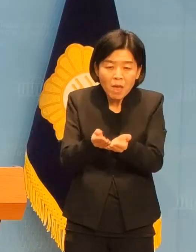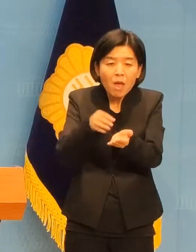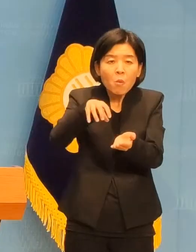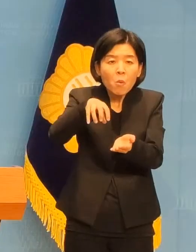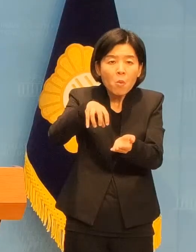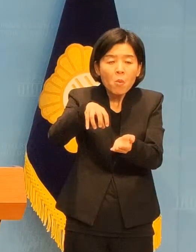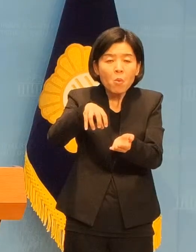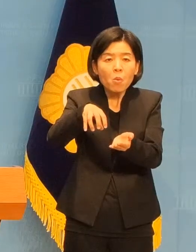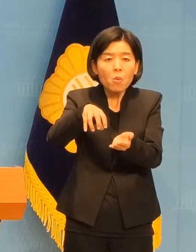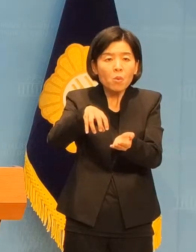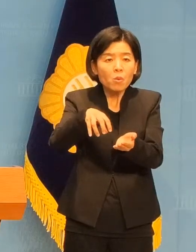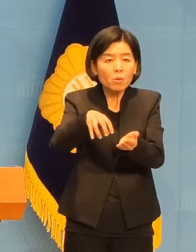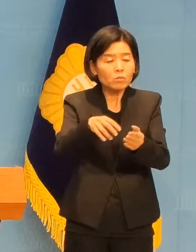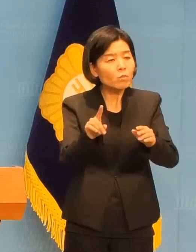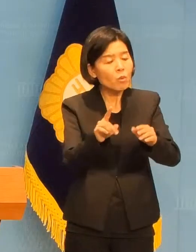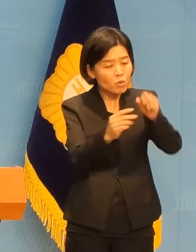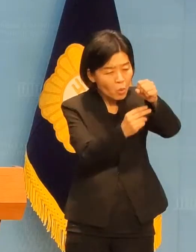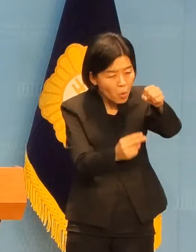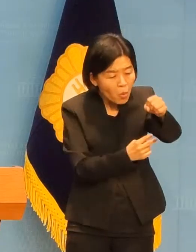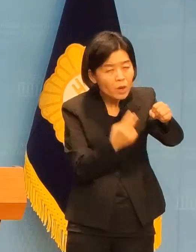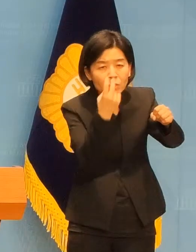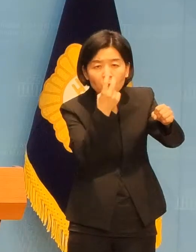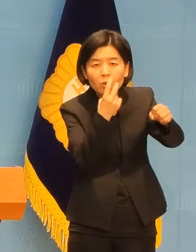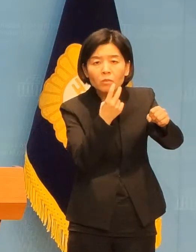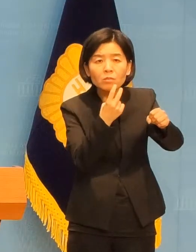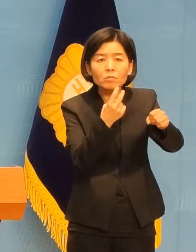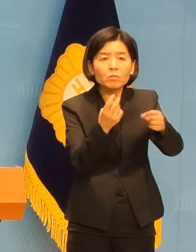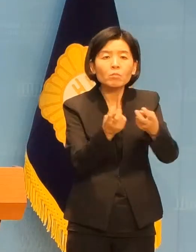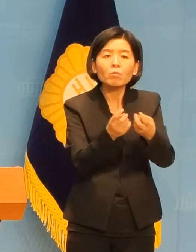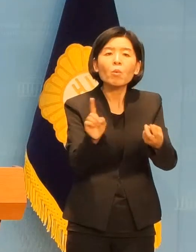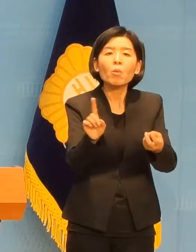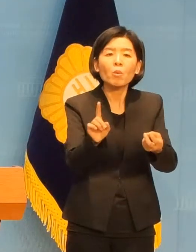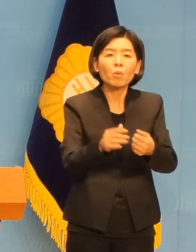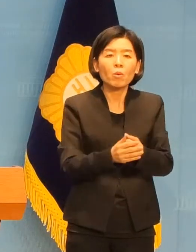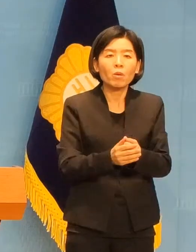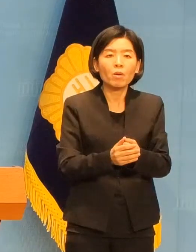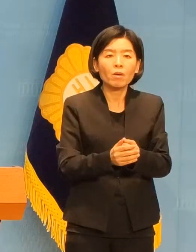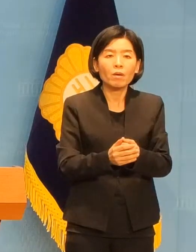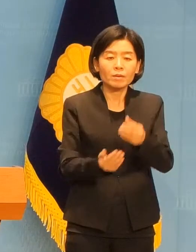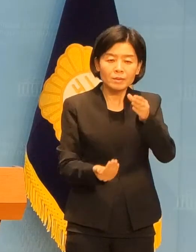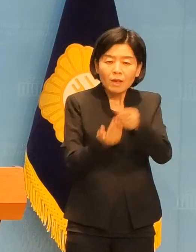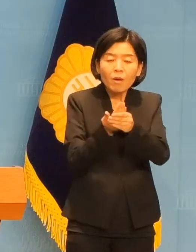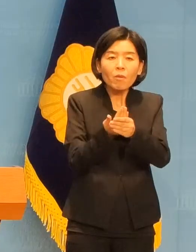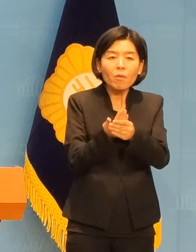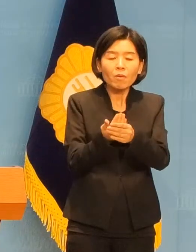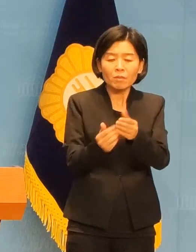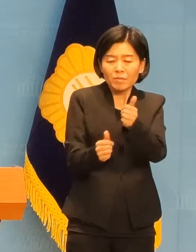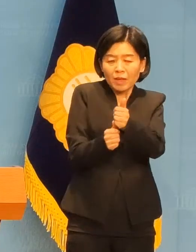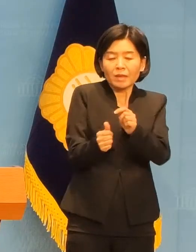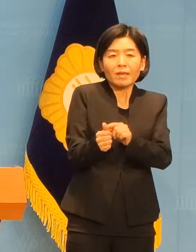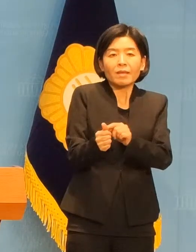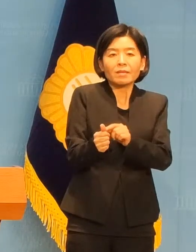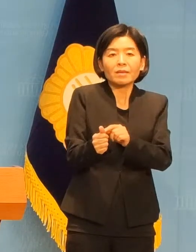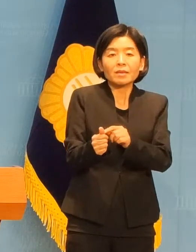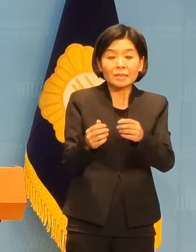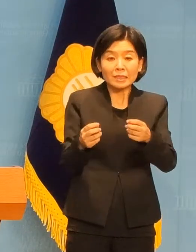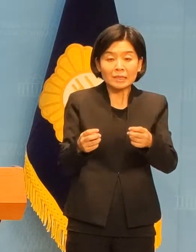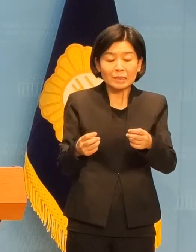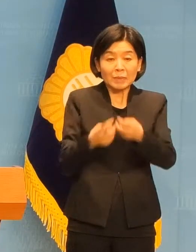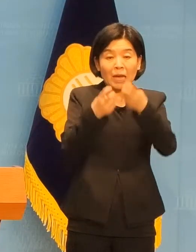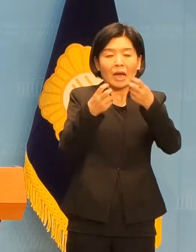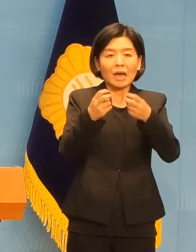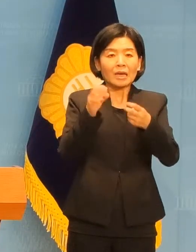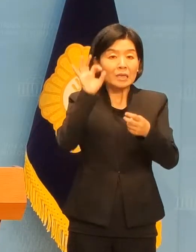교각을 점검하고 있었다는 것입니까? 당시 함께 사고를 낸 숙련 선장은 사고를 일으킨 지 단 열흘